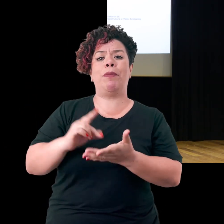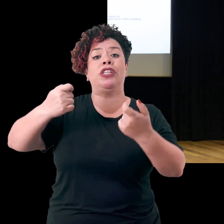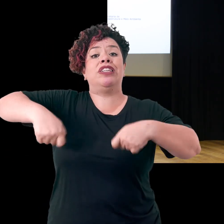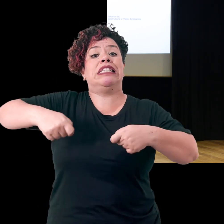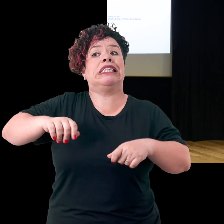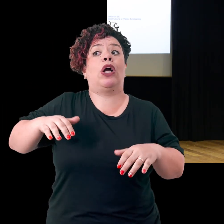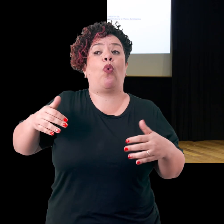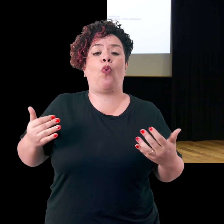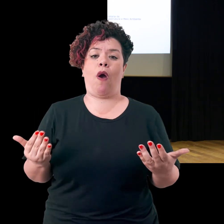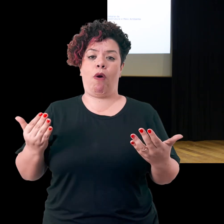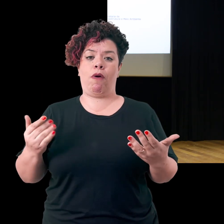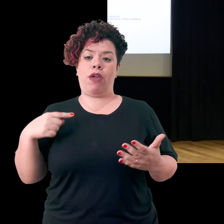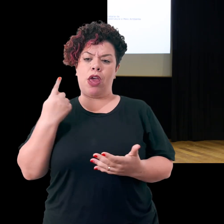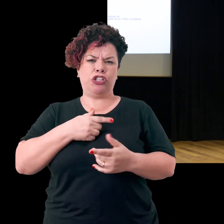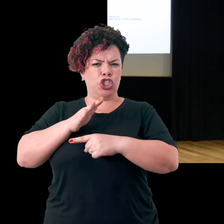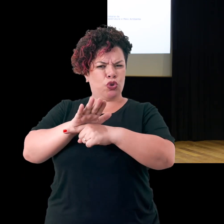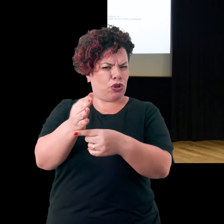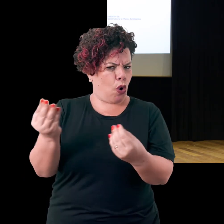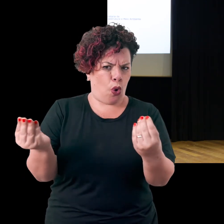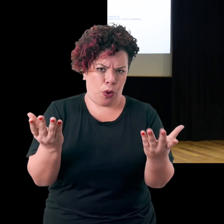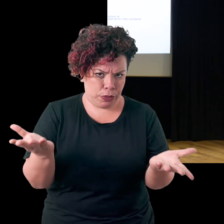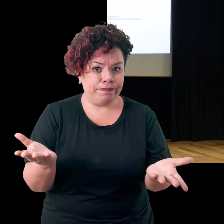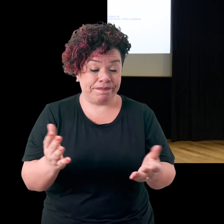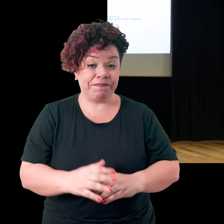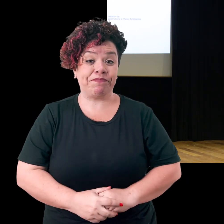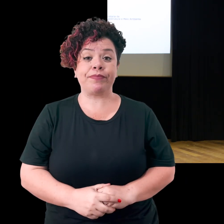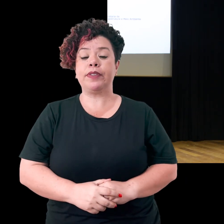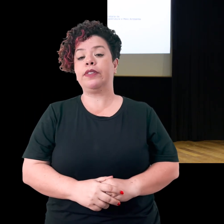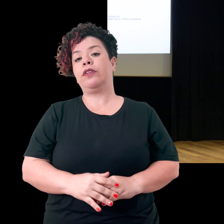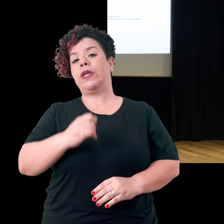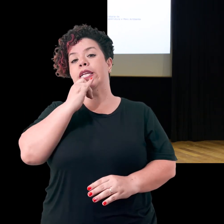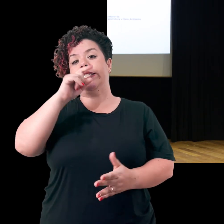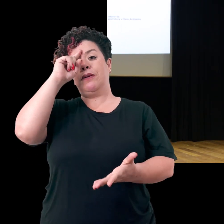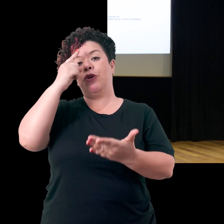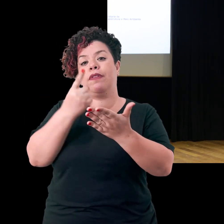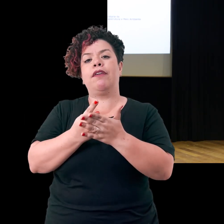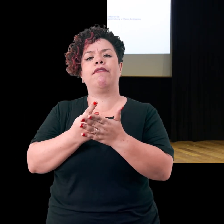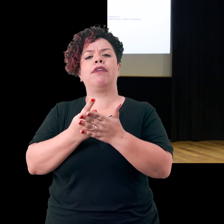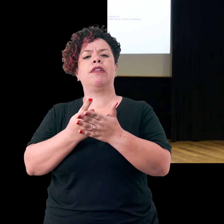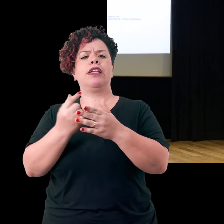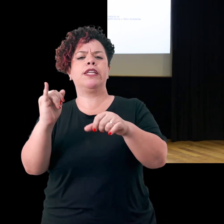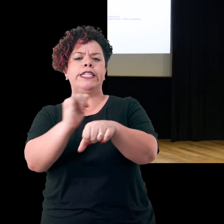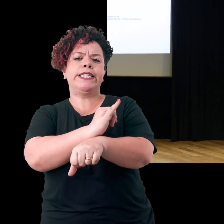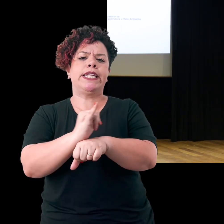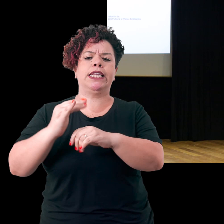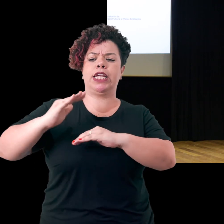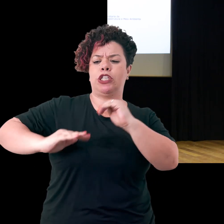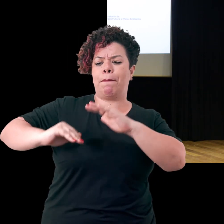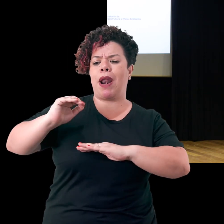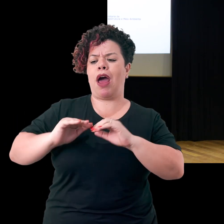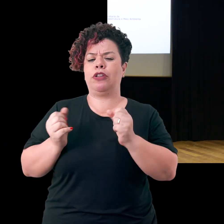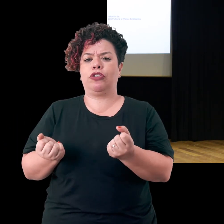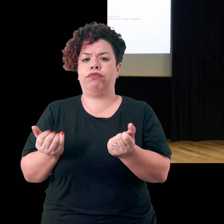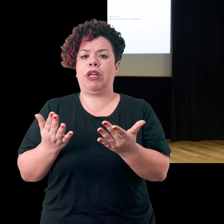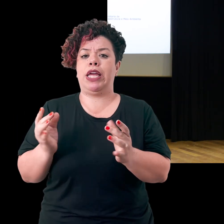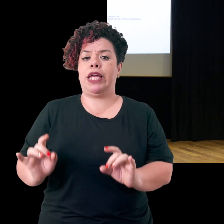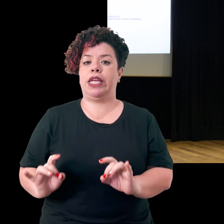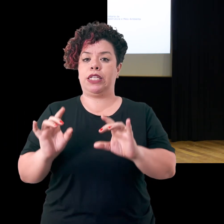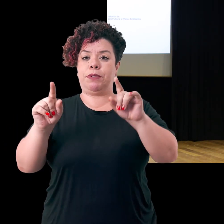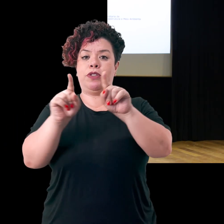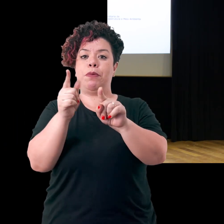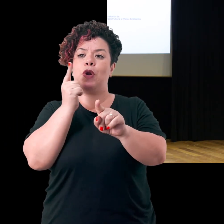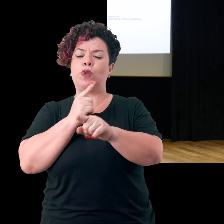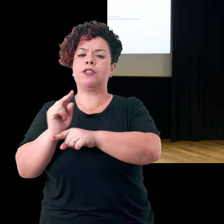demanda e como a gente pode contribuir para isso, né? Definir e estabelecer estratégias especiais para